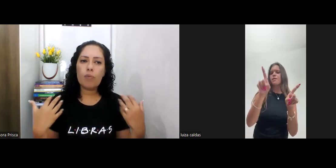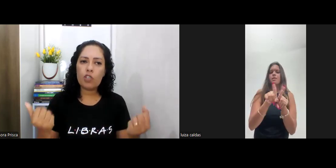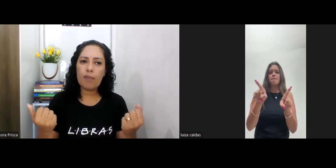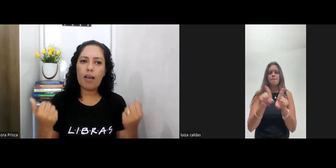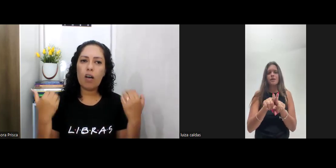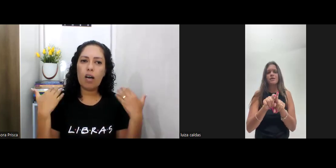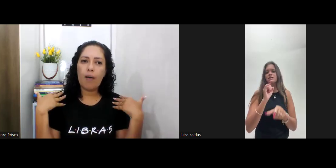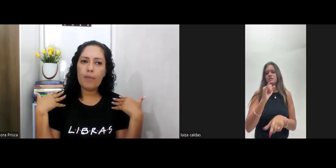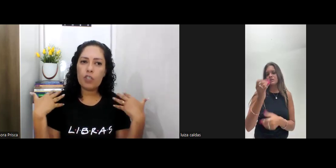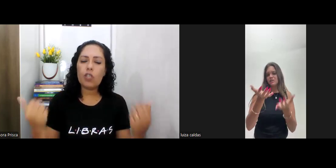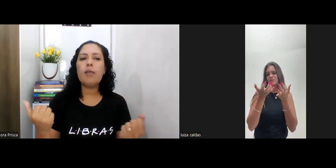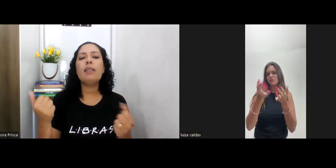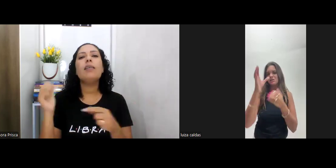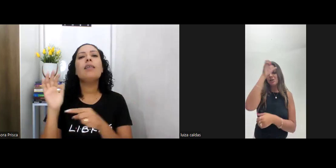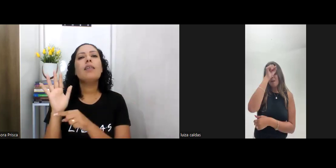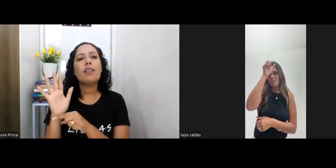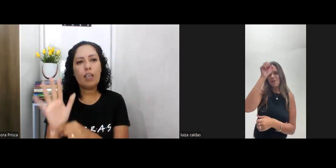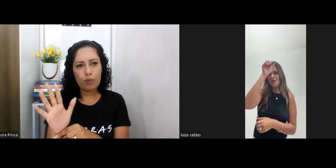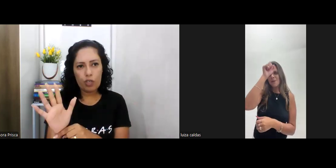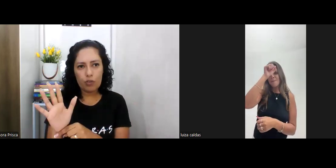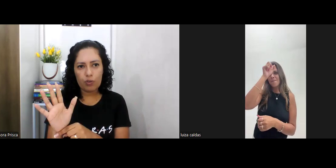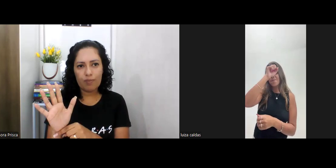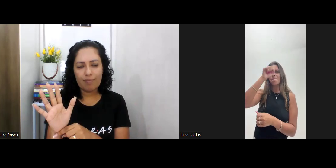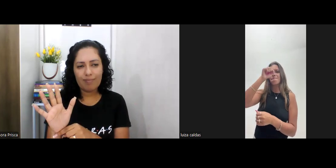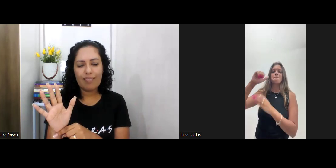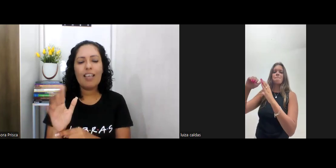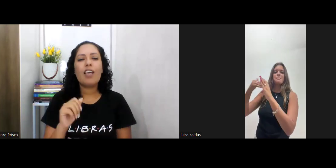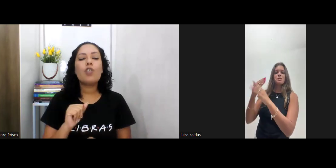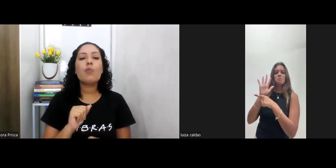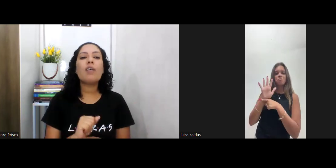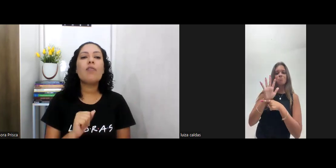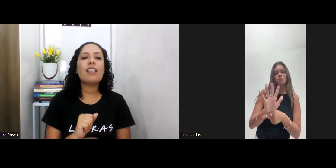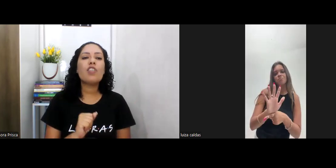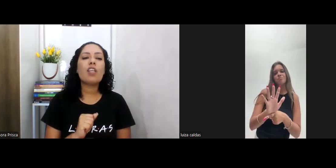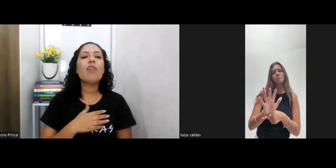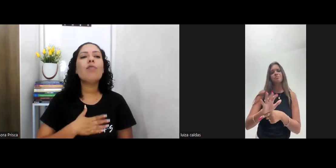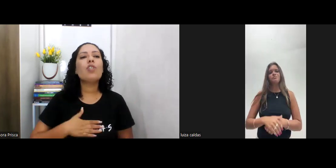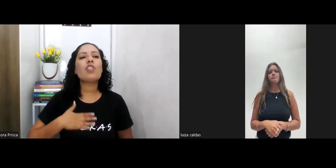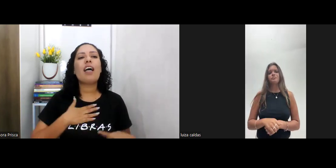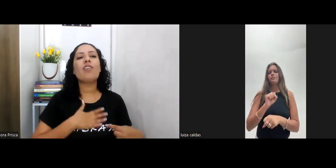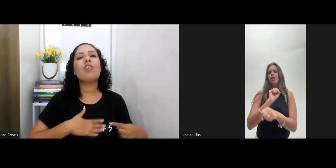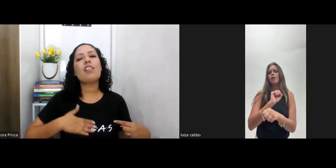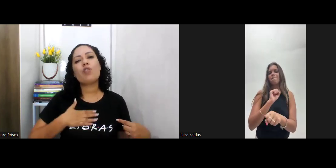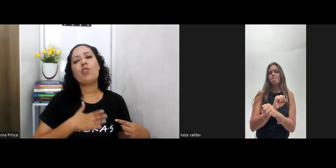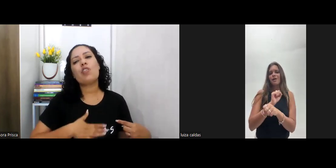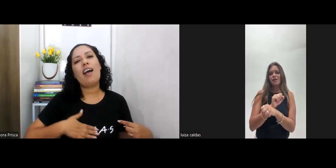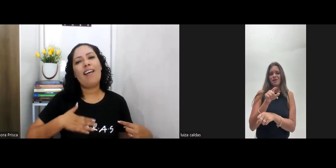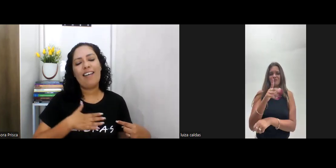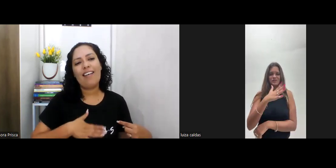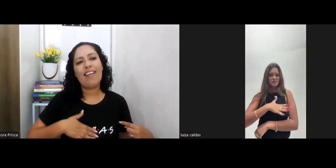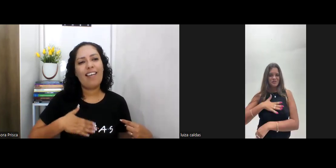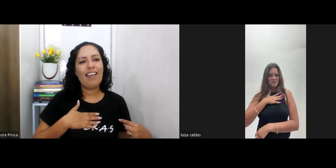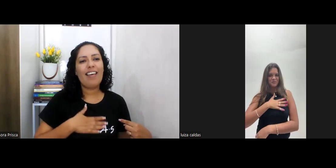é só me chamar, ó. Me chama que eu te ajudo. Eu espero que vocês tenham gostado. Olha o sinal de